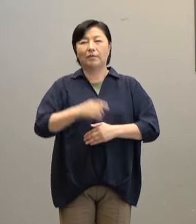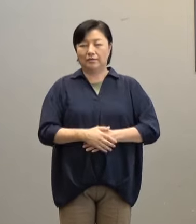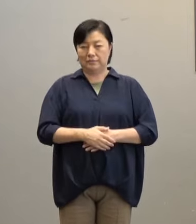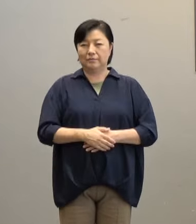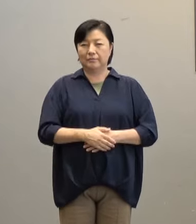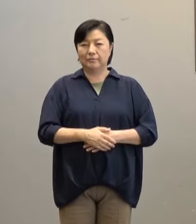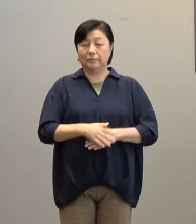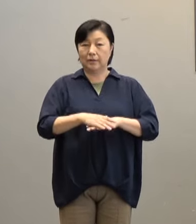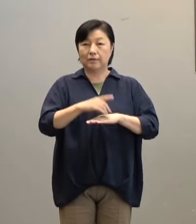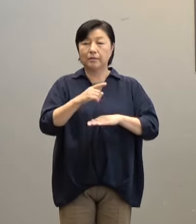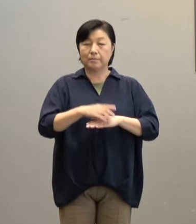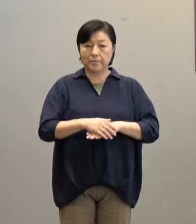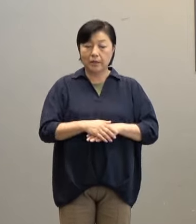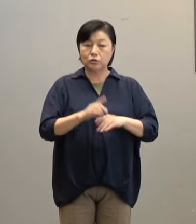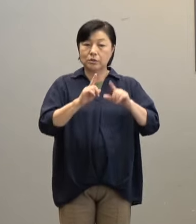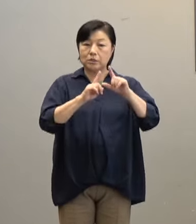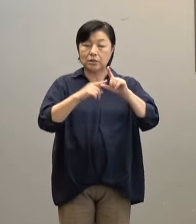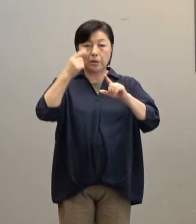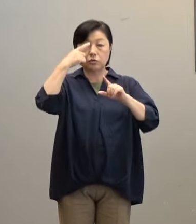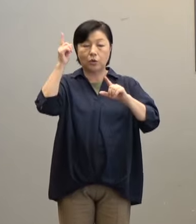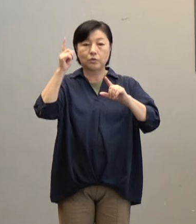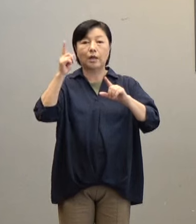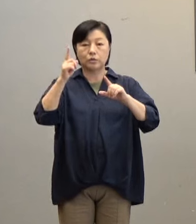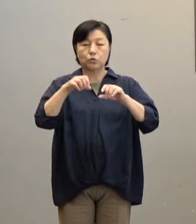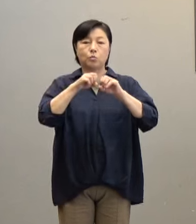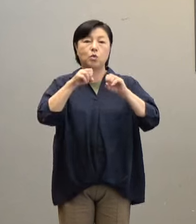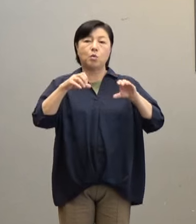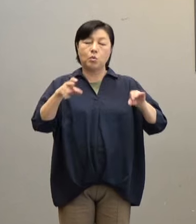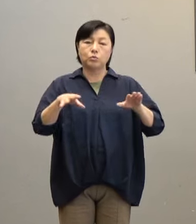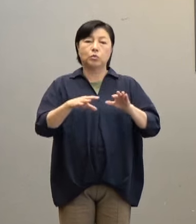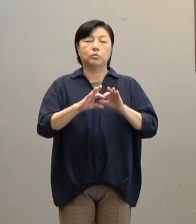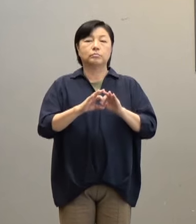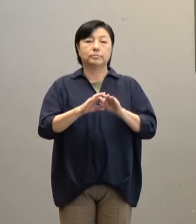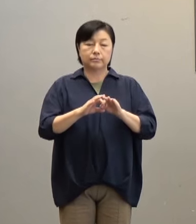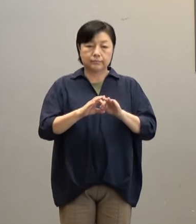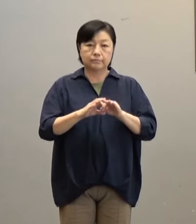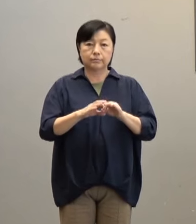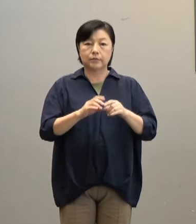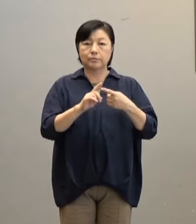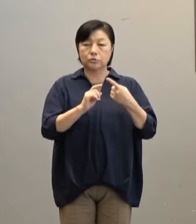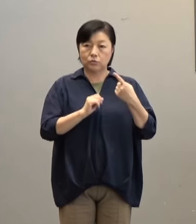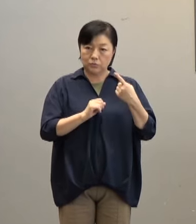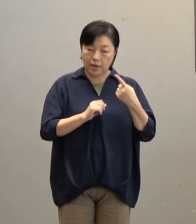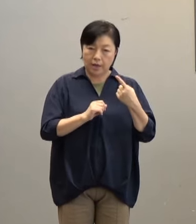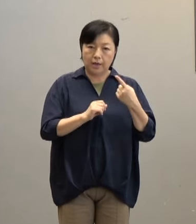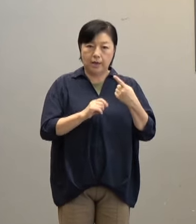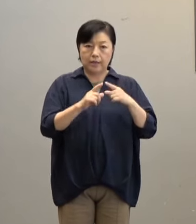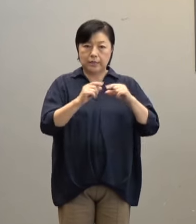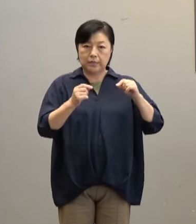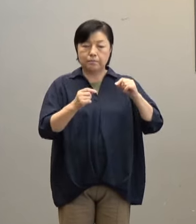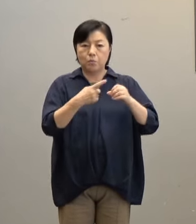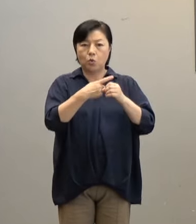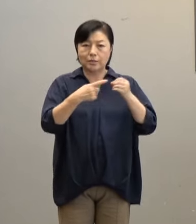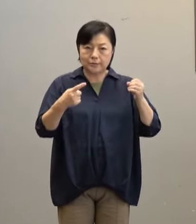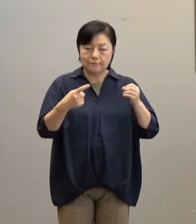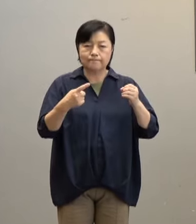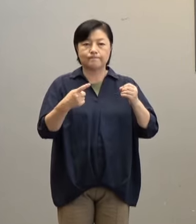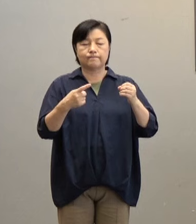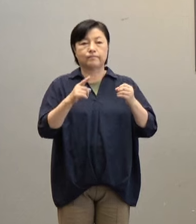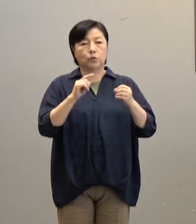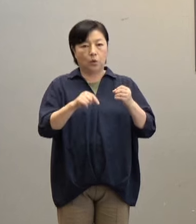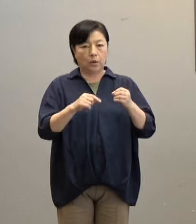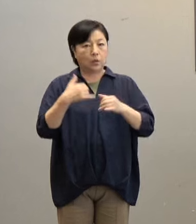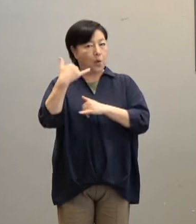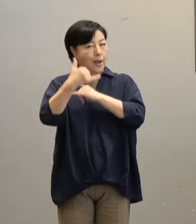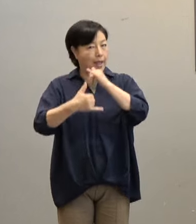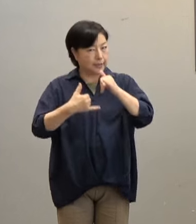で、まず千葉のその梨のプロモーションですけれども、やはりまず一つはですね、この日本一であるということと、それから